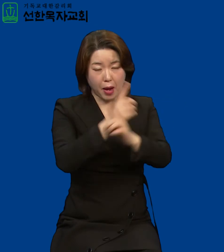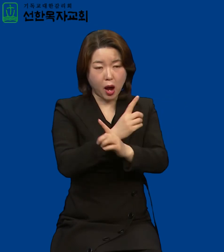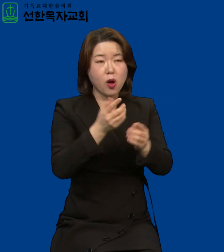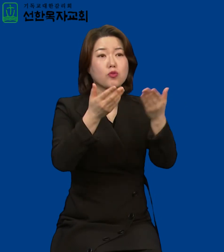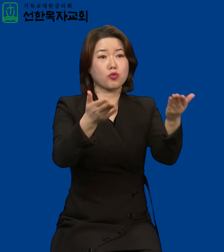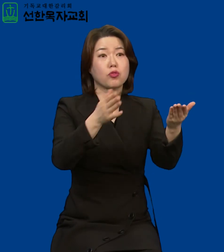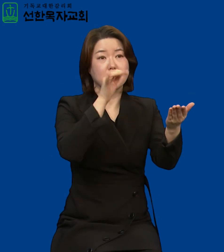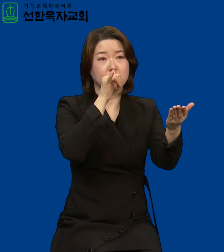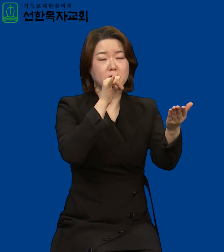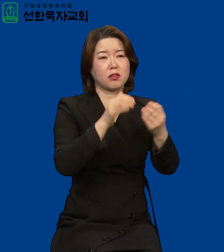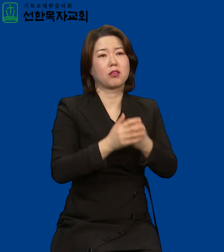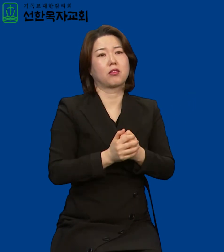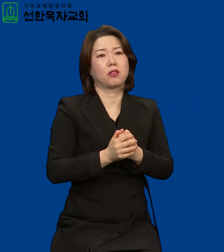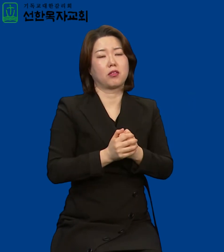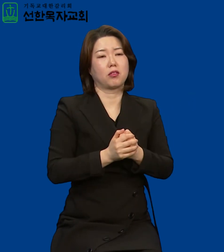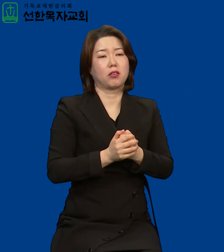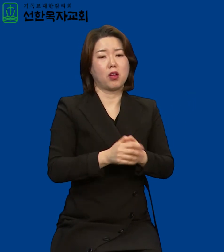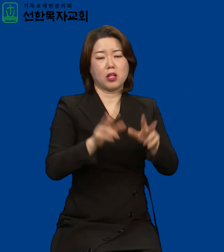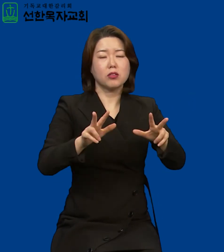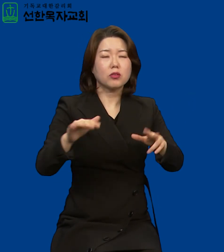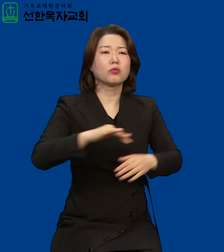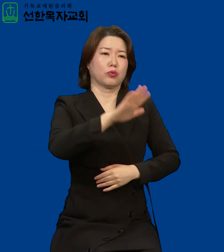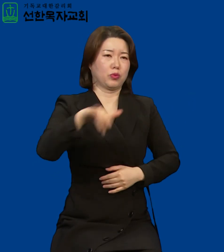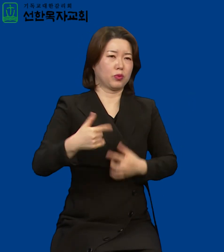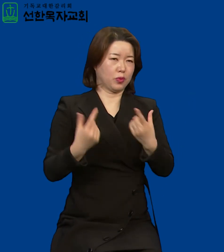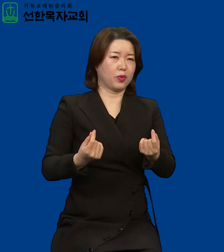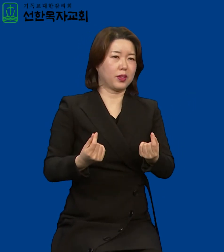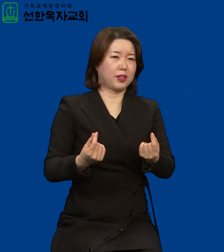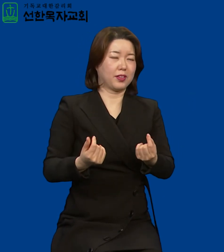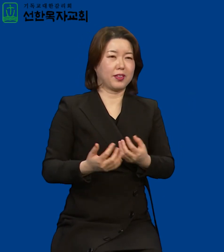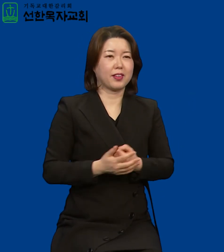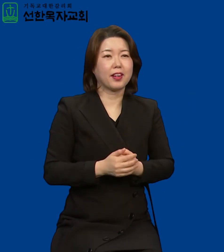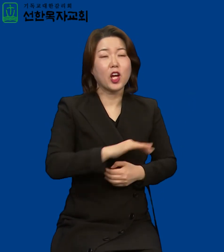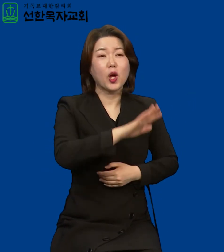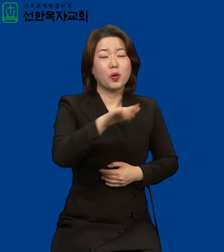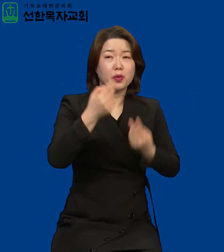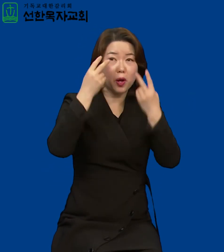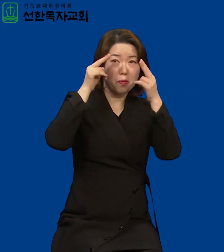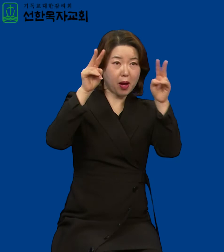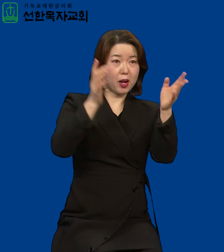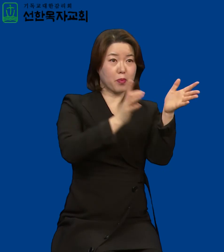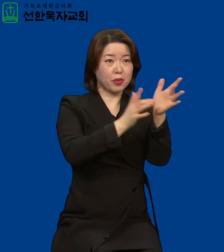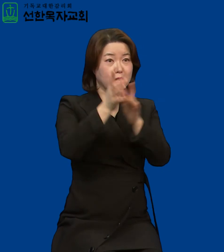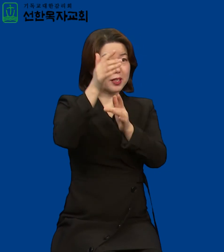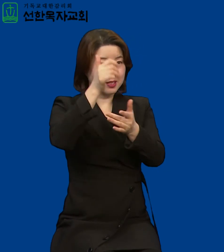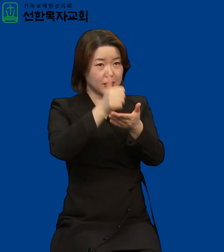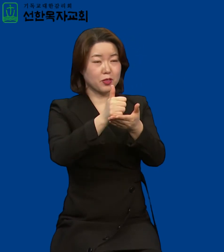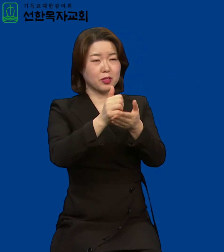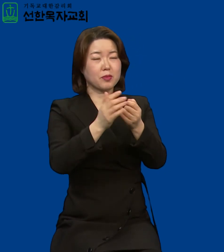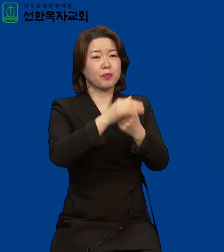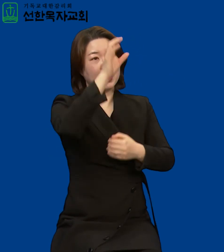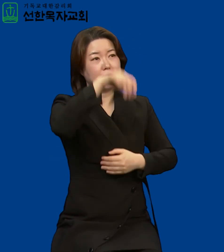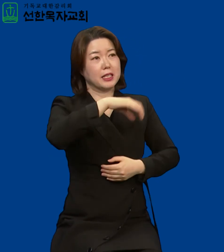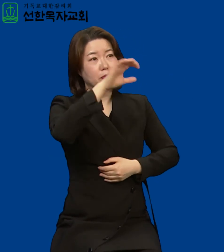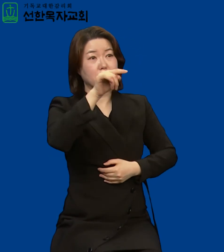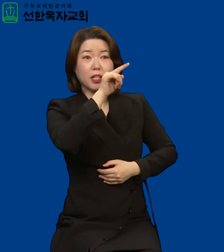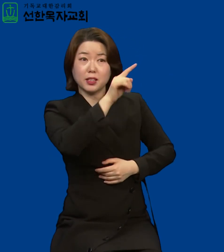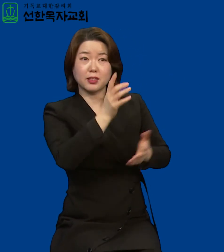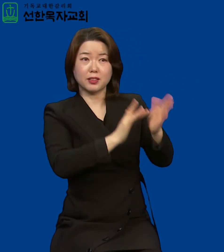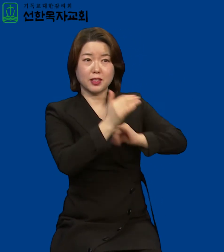하셨어요. 지금 우리도 똑같아요. 우리가 바라보는 예수님은 십자가의 그